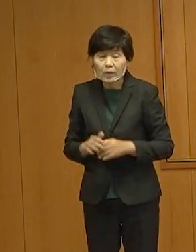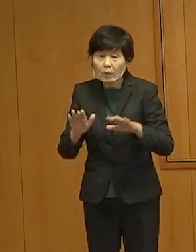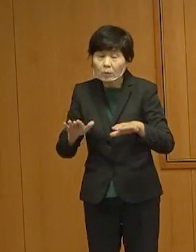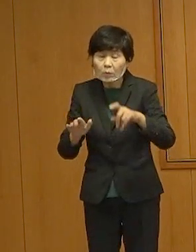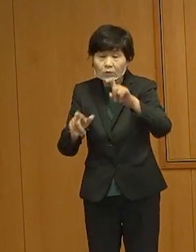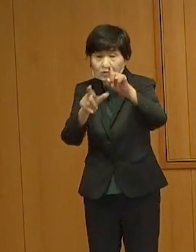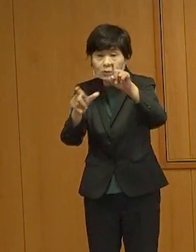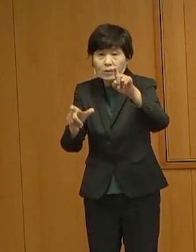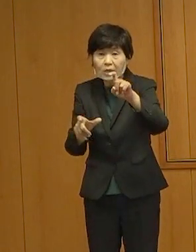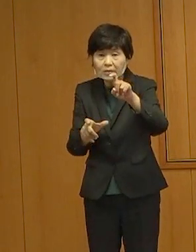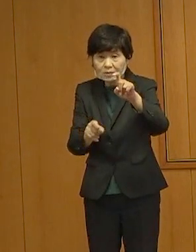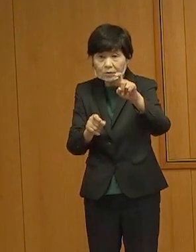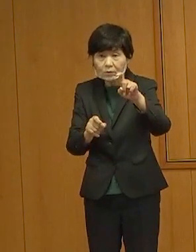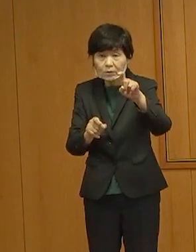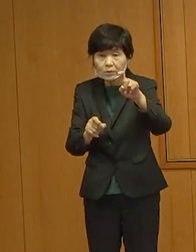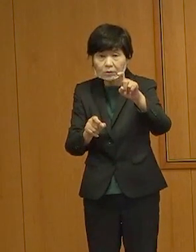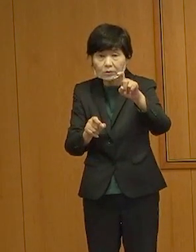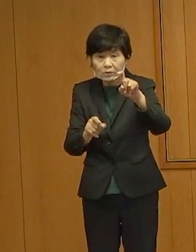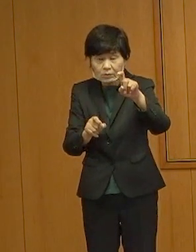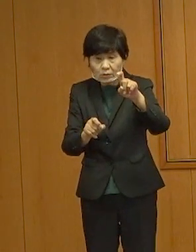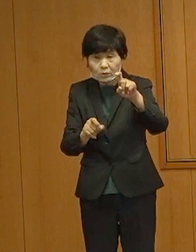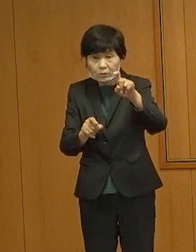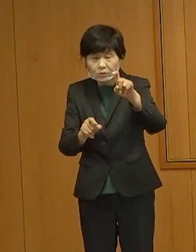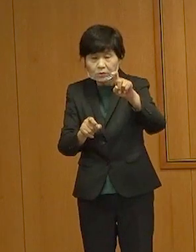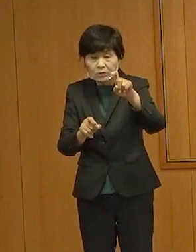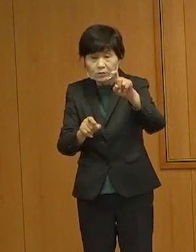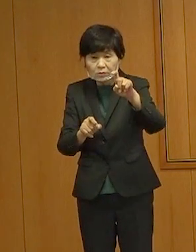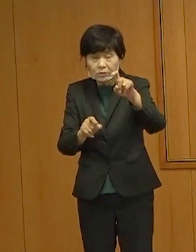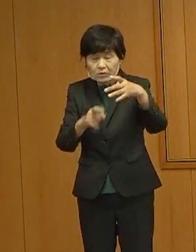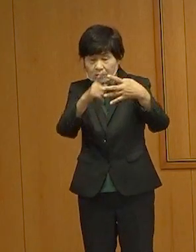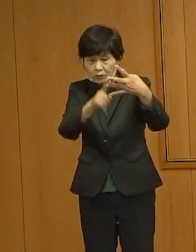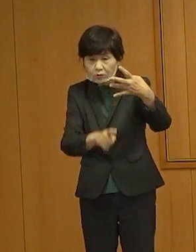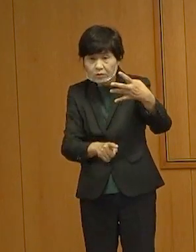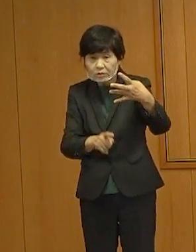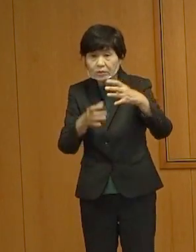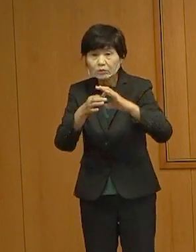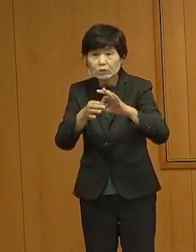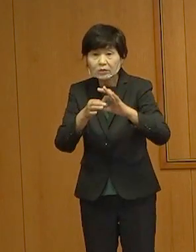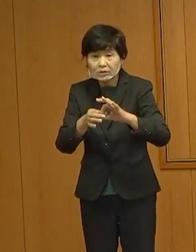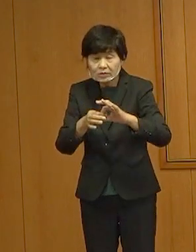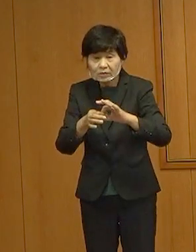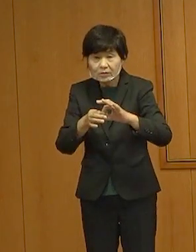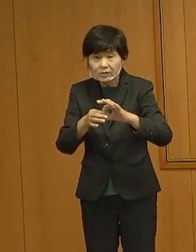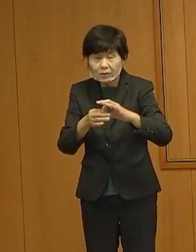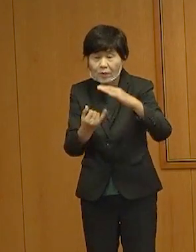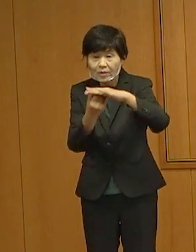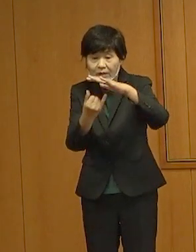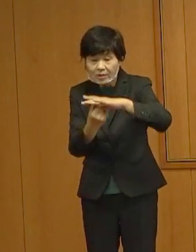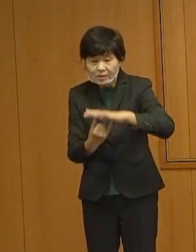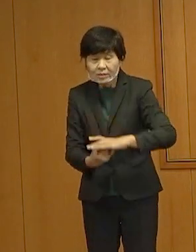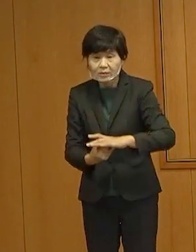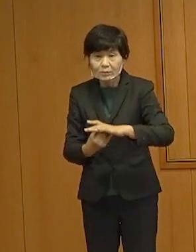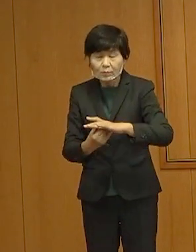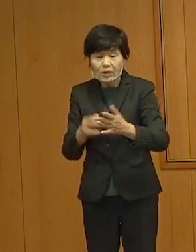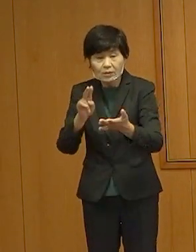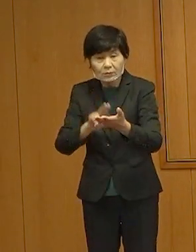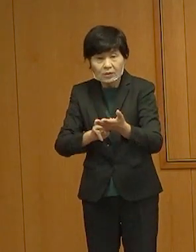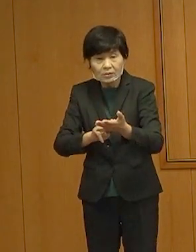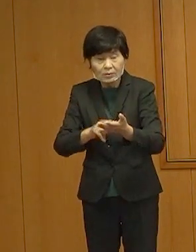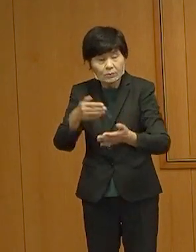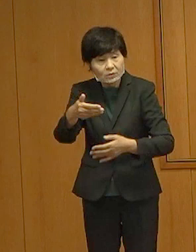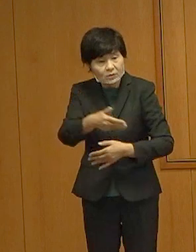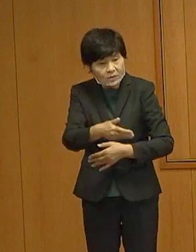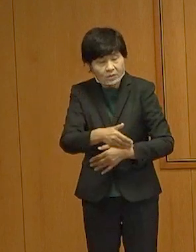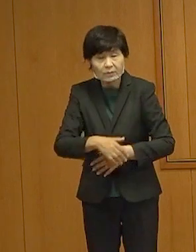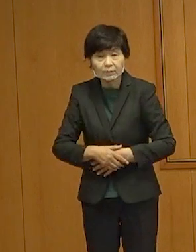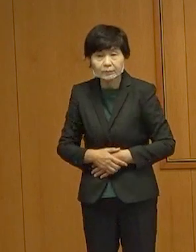月の9、16、23、30日については、定員が何人とかいうところは特段設けてないのは、どういう運用の